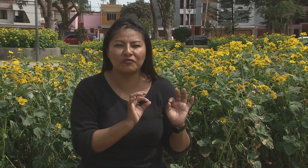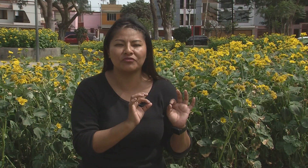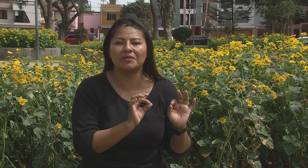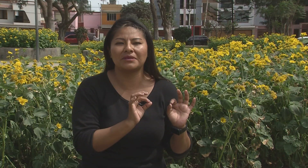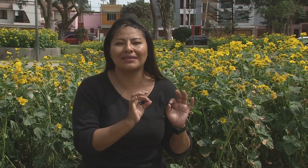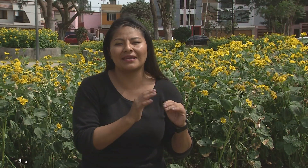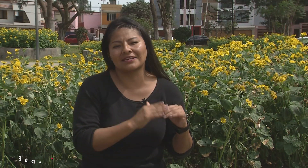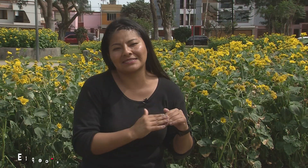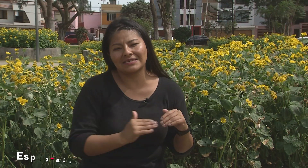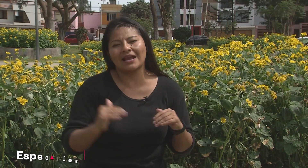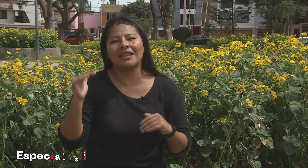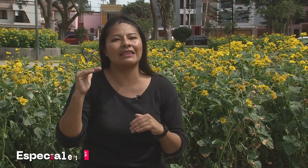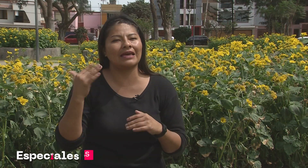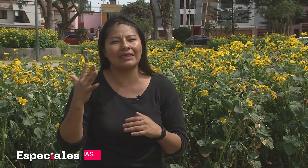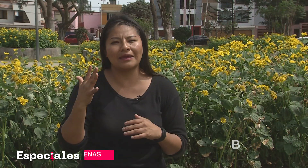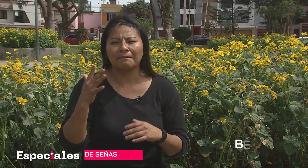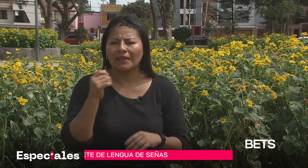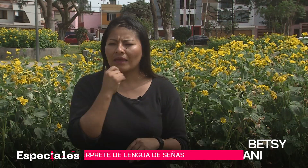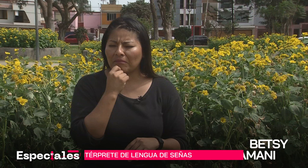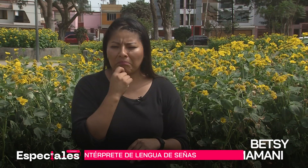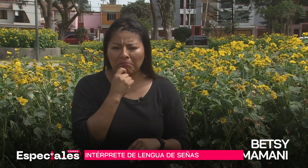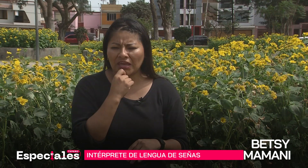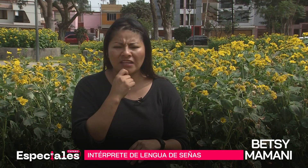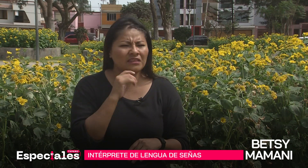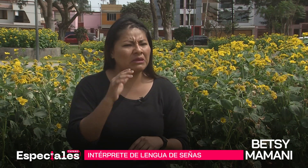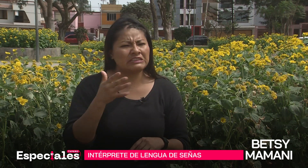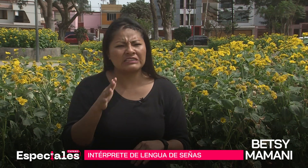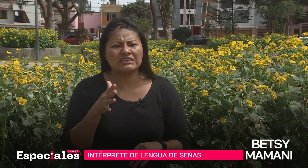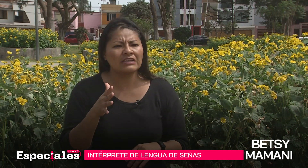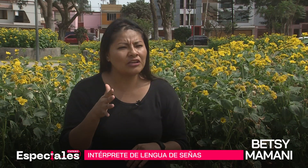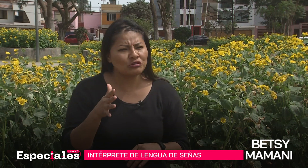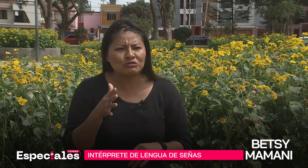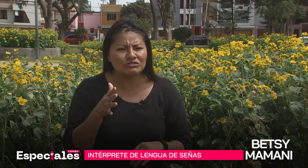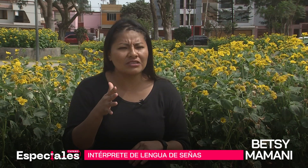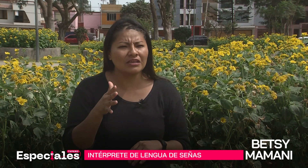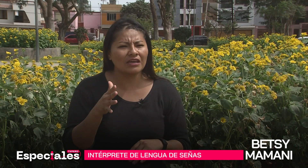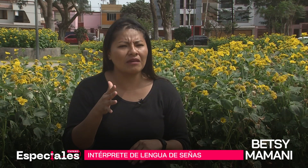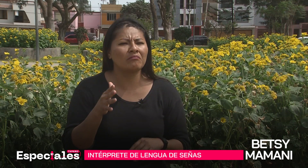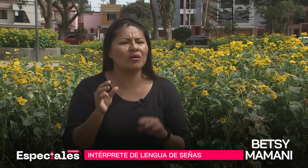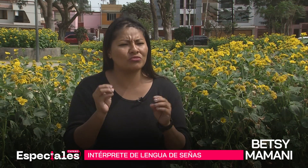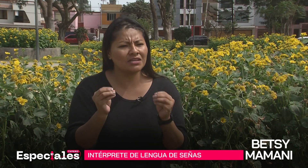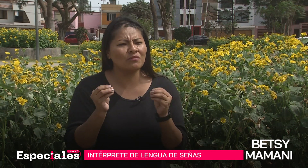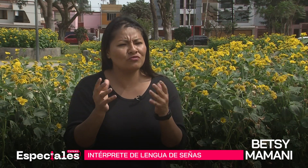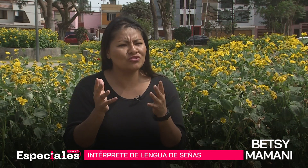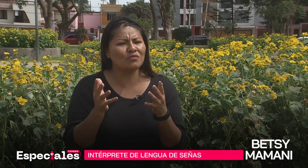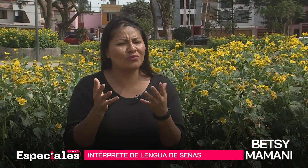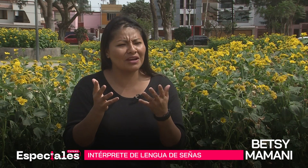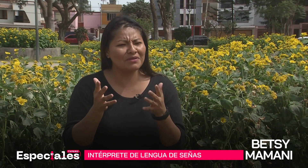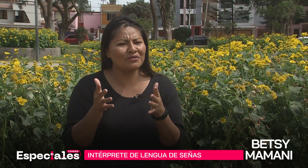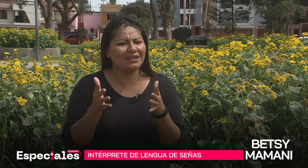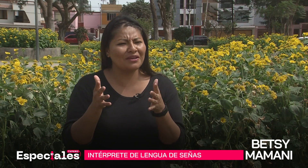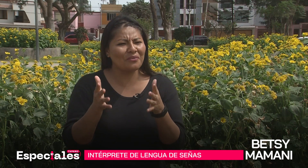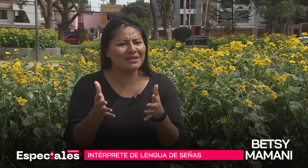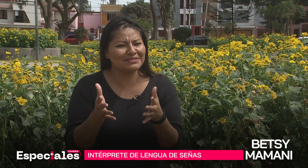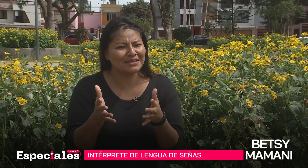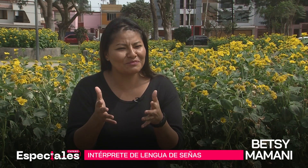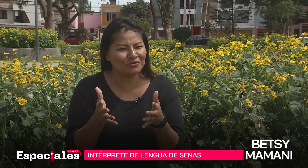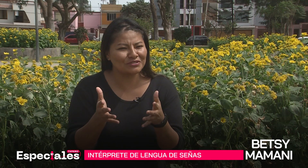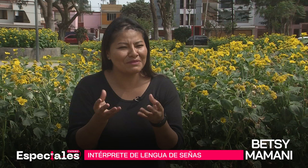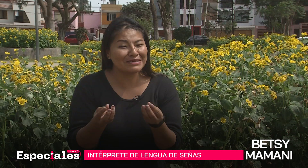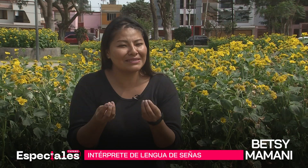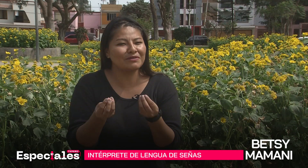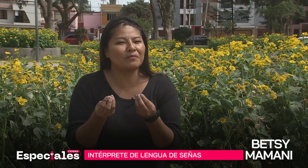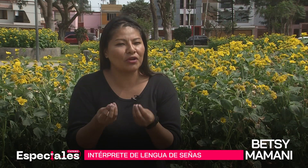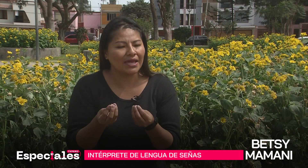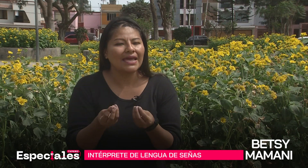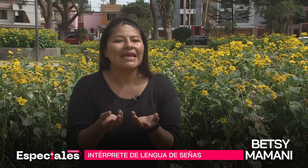tan profundamente que recién a la edad de 20, 26 años dije, me gustaría mucho involucrarme con la lengua de señas, pero